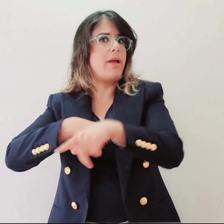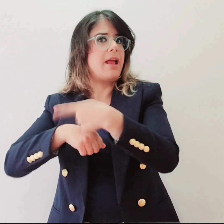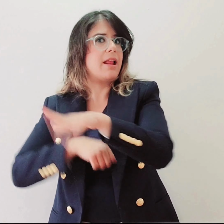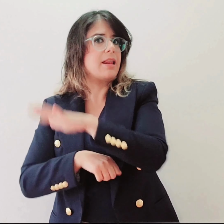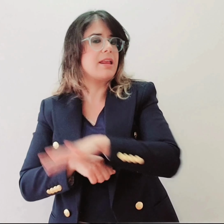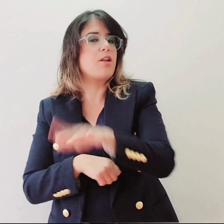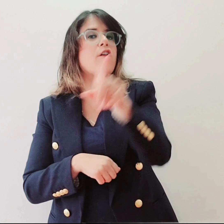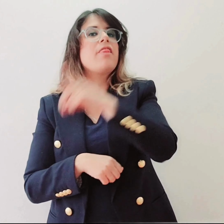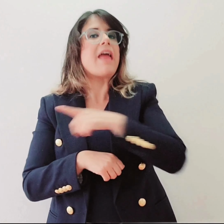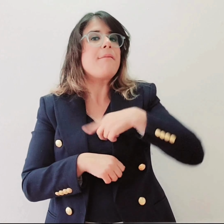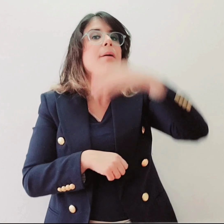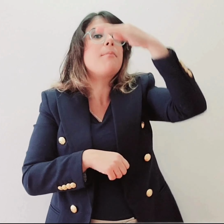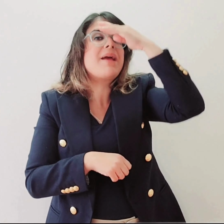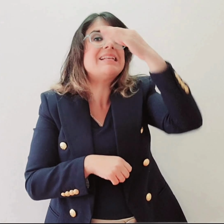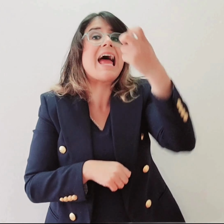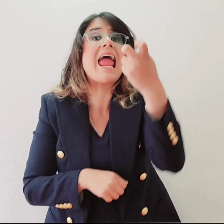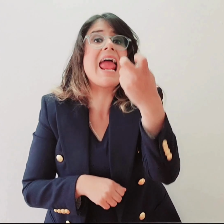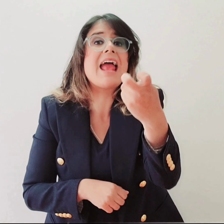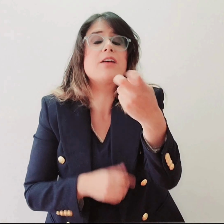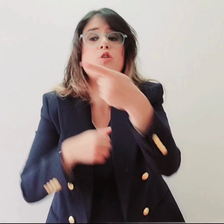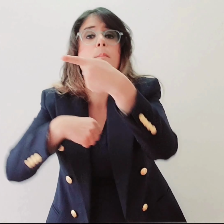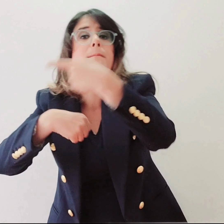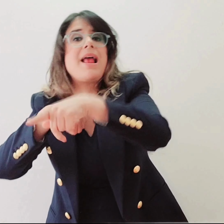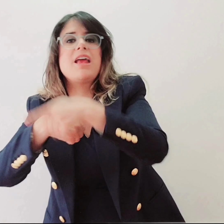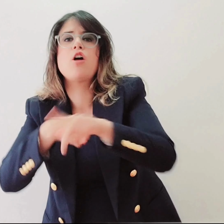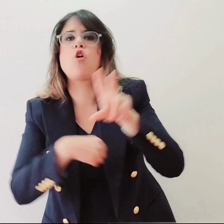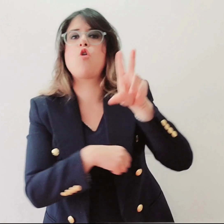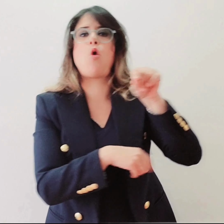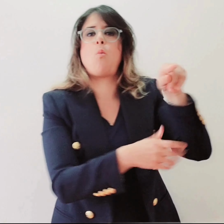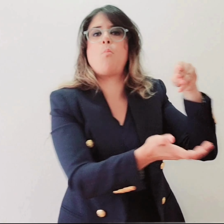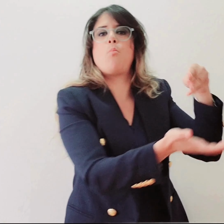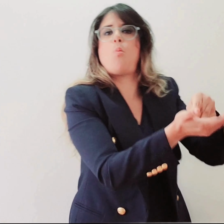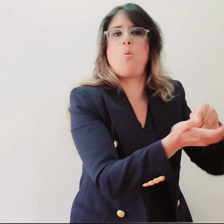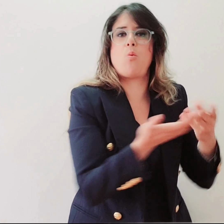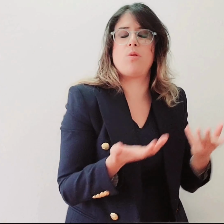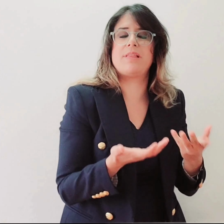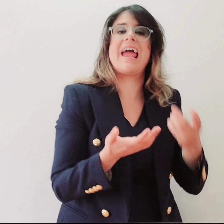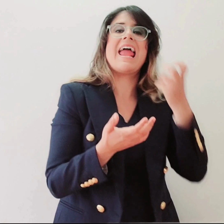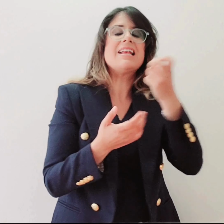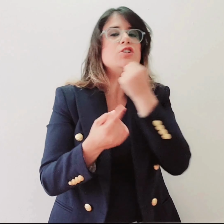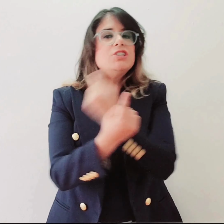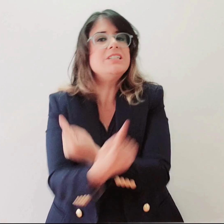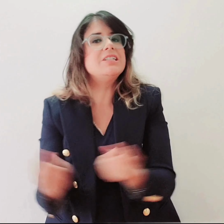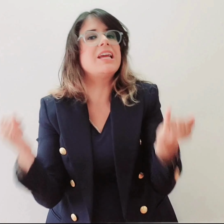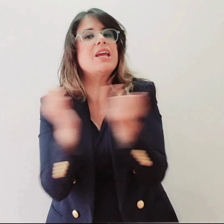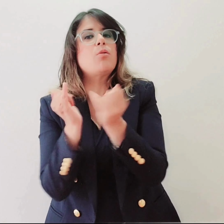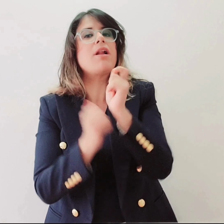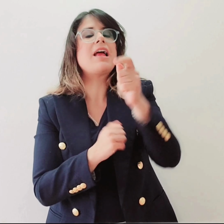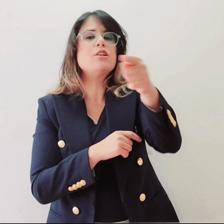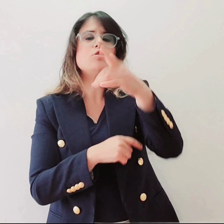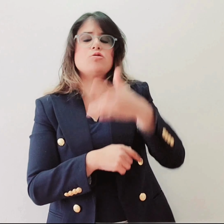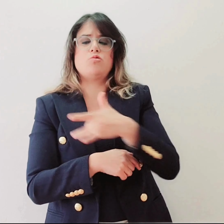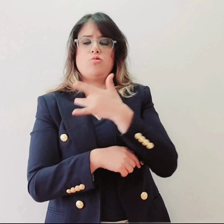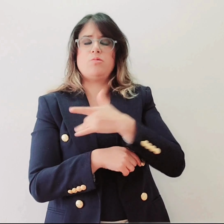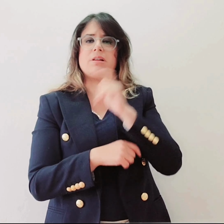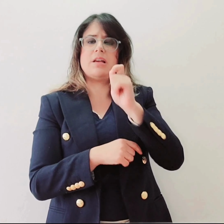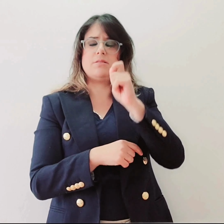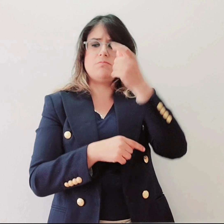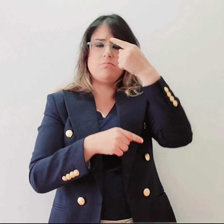castigos y los premios pueden tener una reacción inmediata, rápida, pero a corto plazo. Cuando nosotros vamos a educar más la conciencia de la